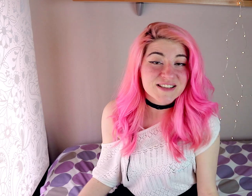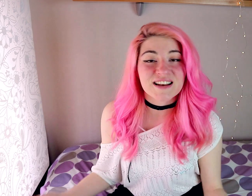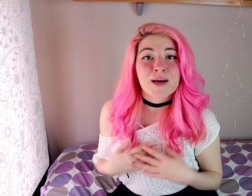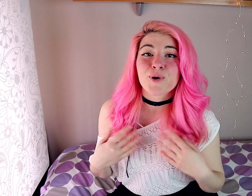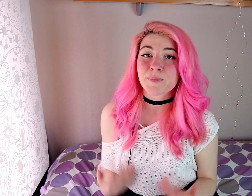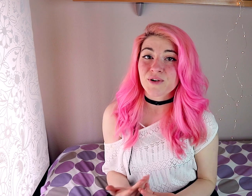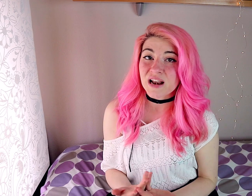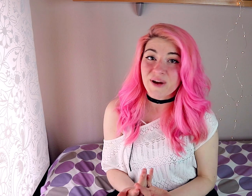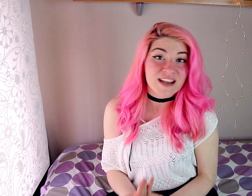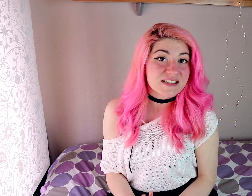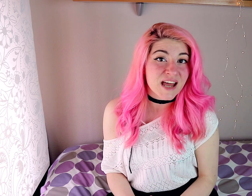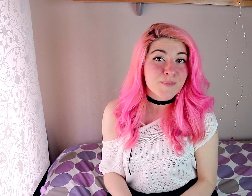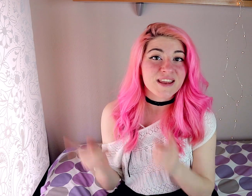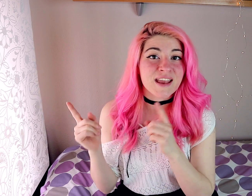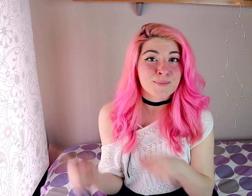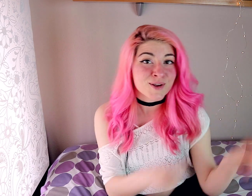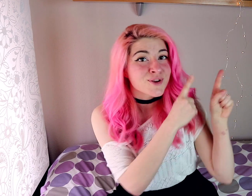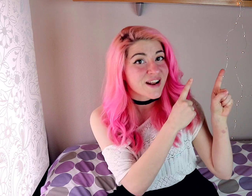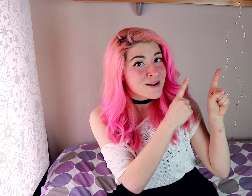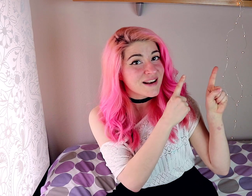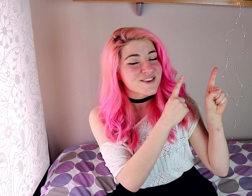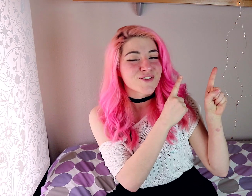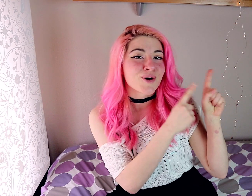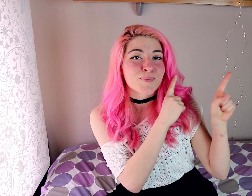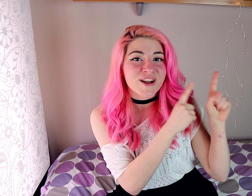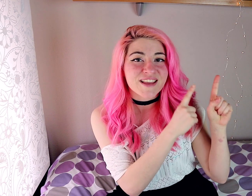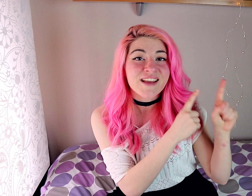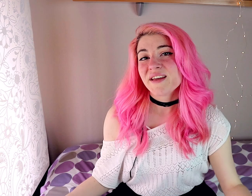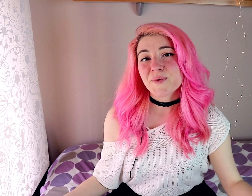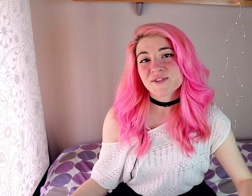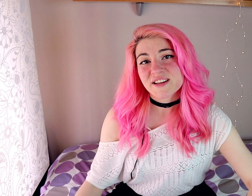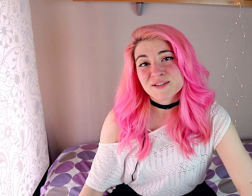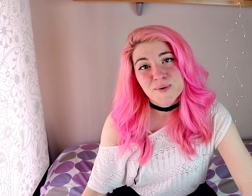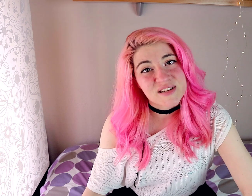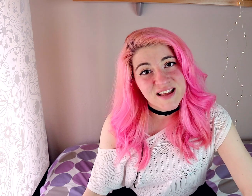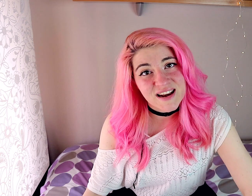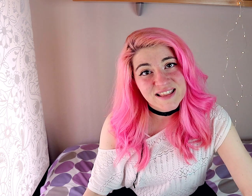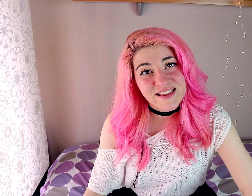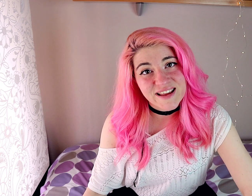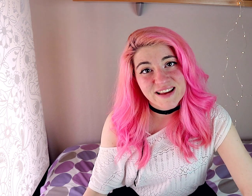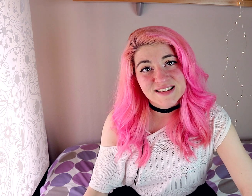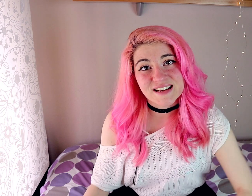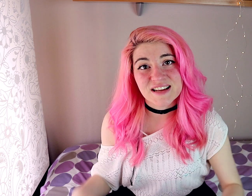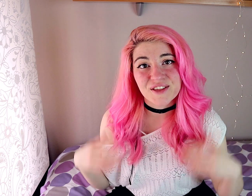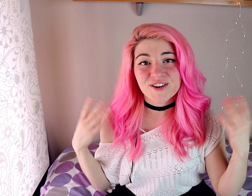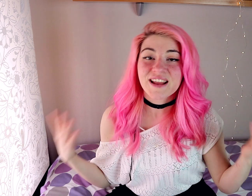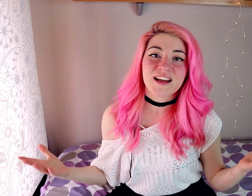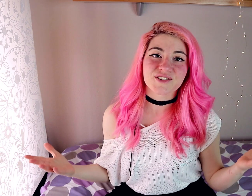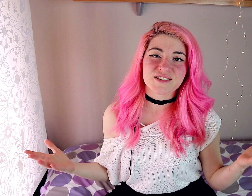Leach, la Bruja Pirojalao en Instagram y en mi otro canal, ¿vale? Que os dejo por aquí. Y bueno, si eres nuevo en este canal, te diré que esta es la sección en la que os